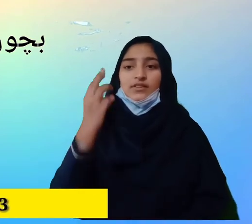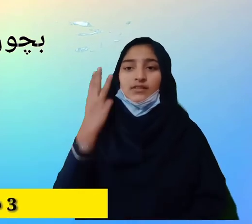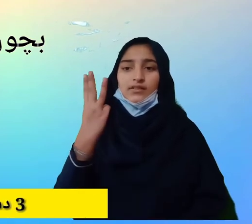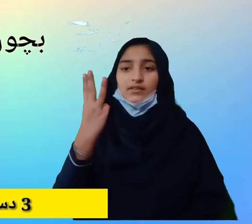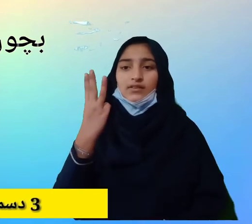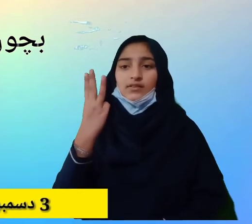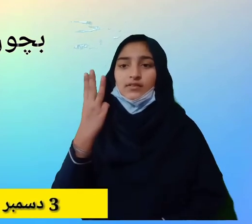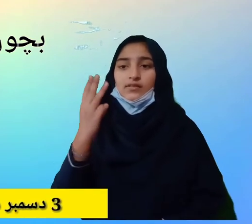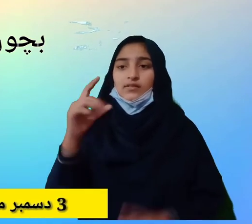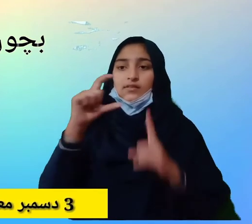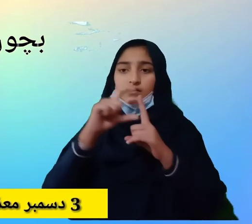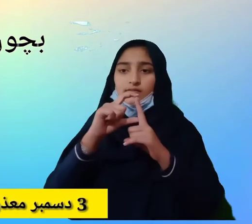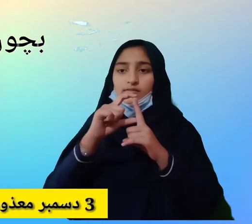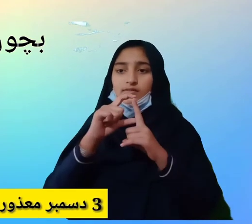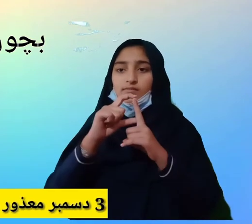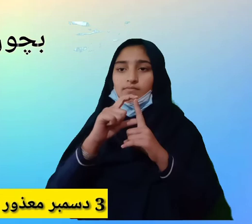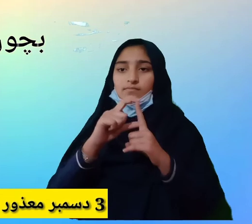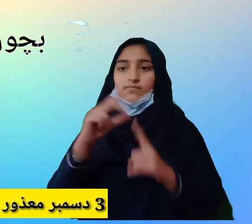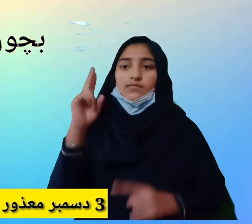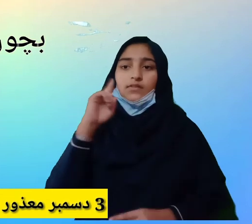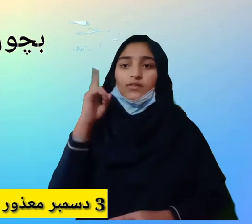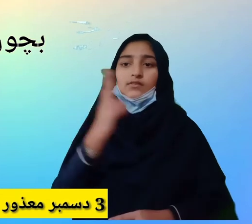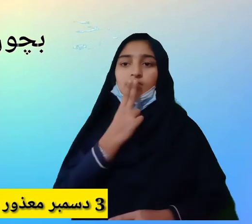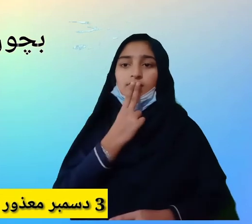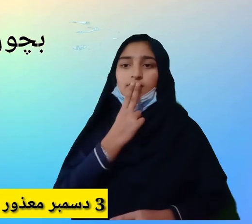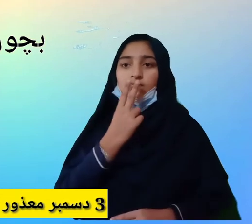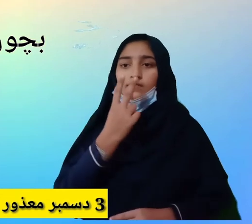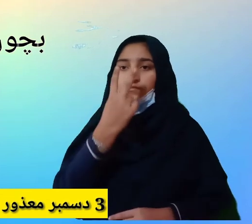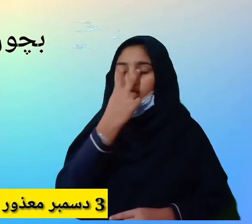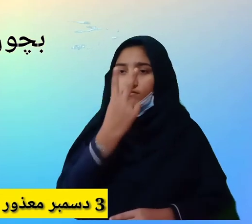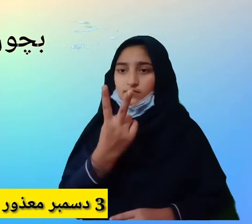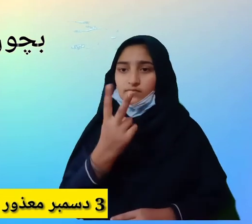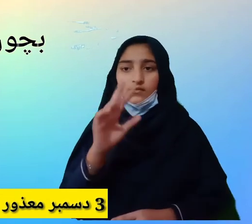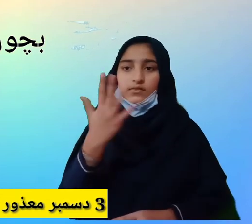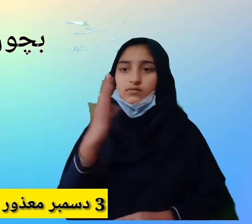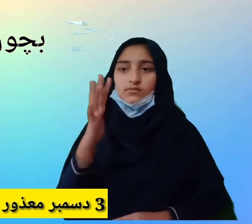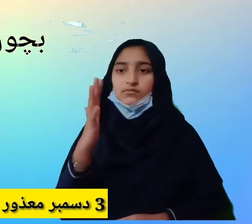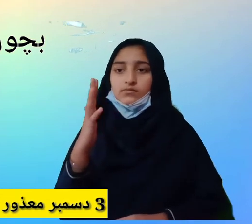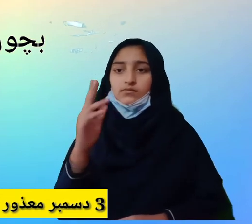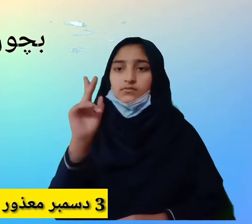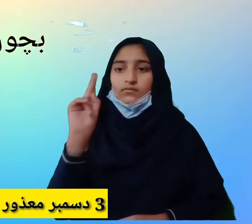3 दिसंबर माजूरों का